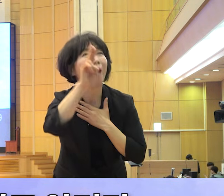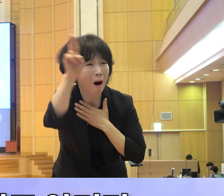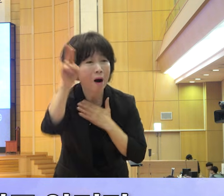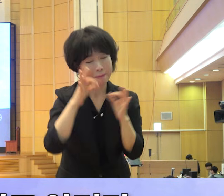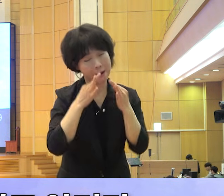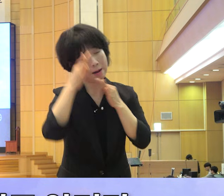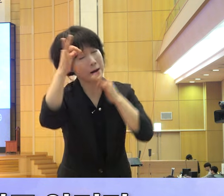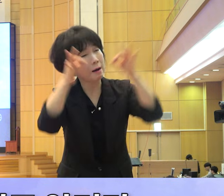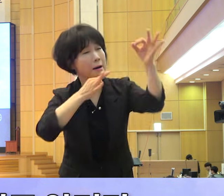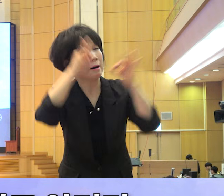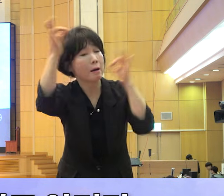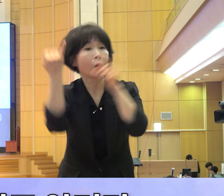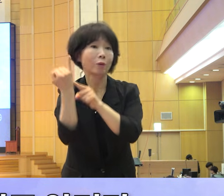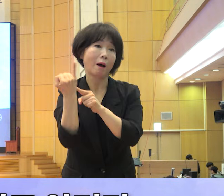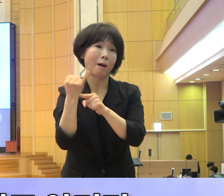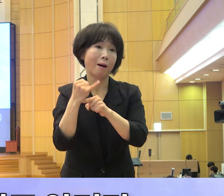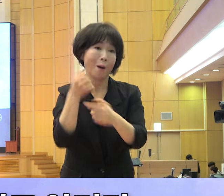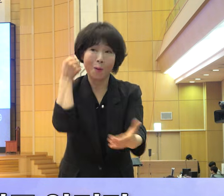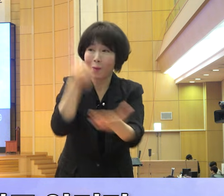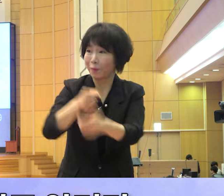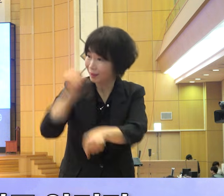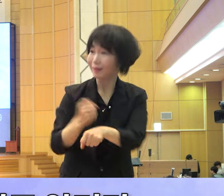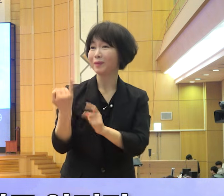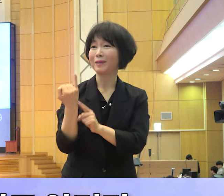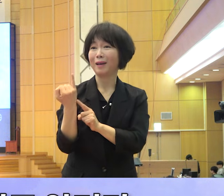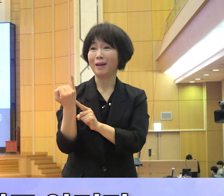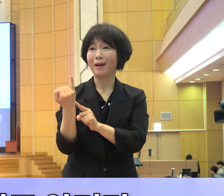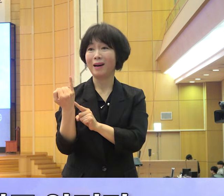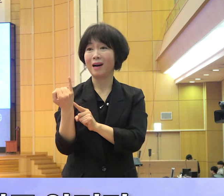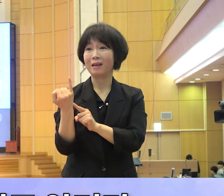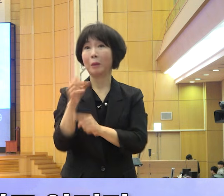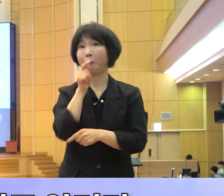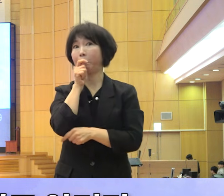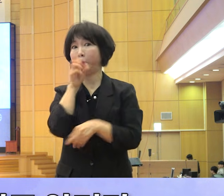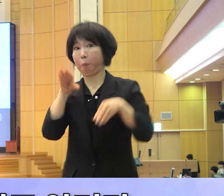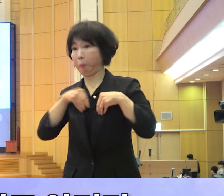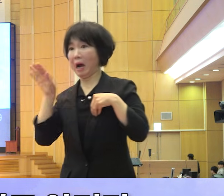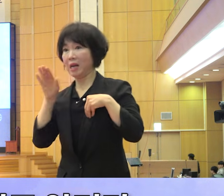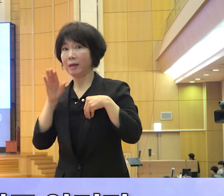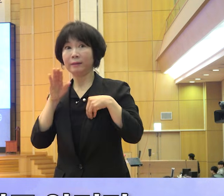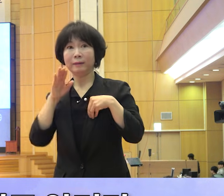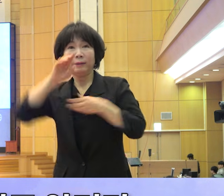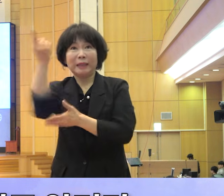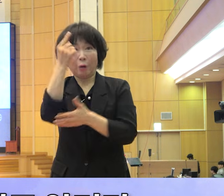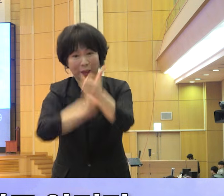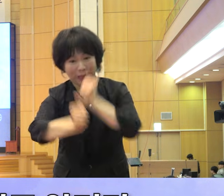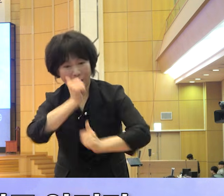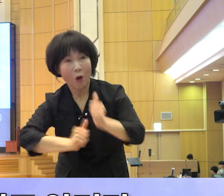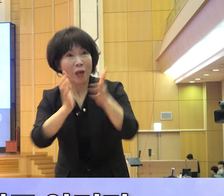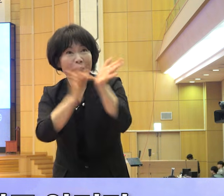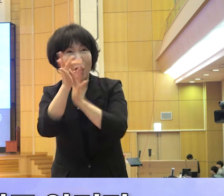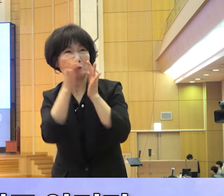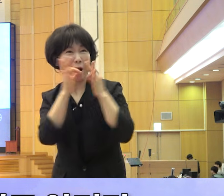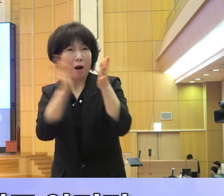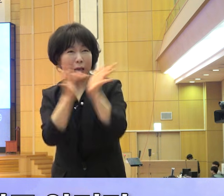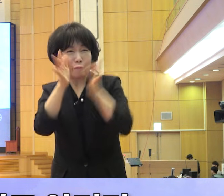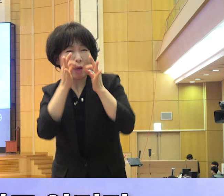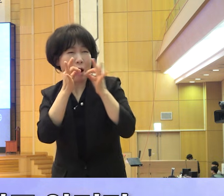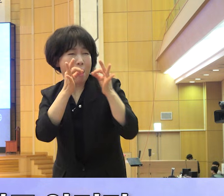익히 들어서 알기 때문에 예수님을 부를 때 다윗의 자손이요 하고 부른